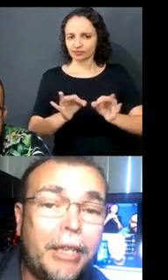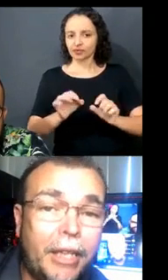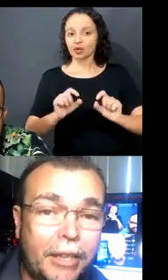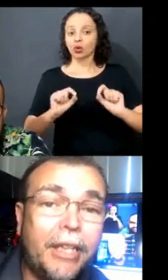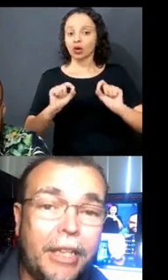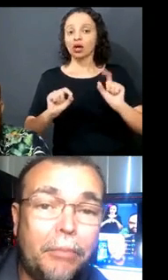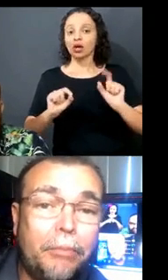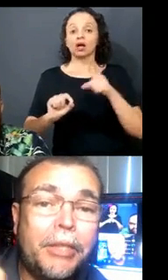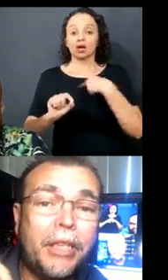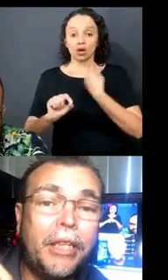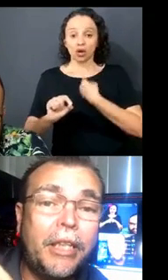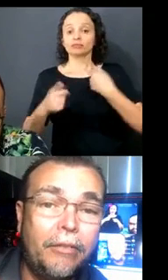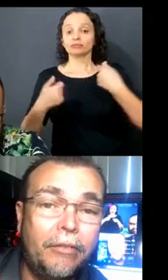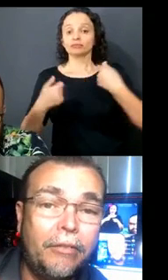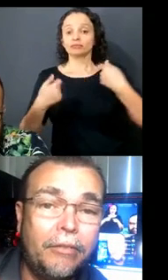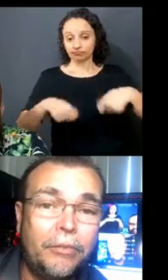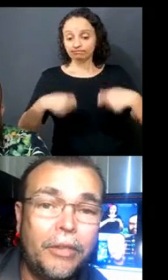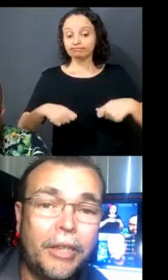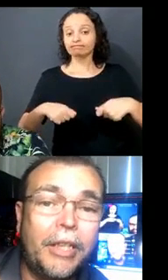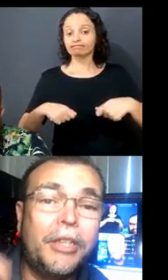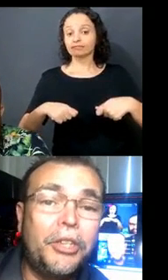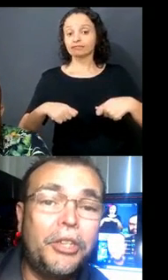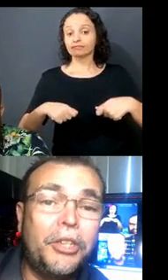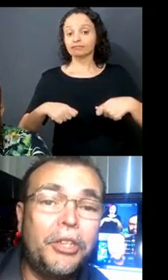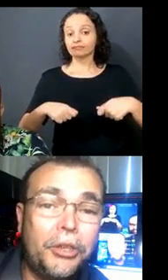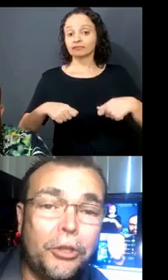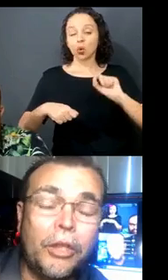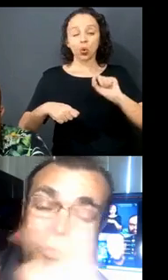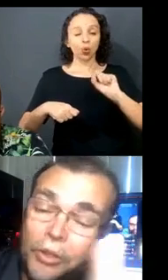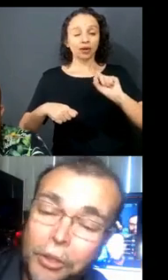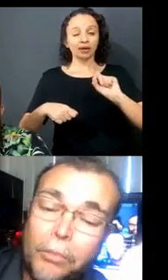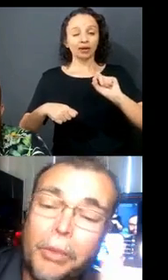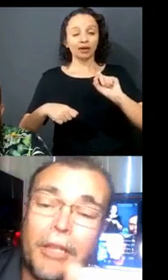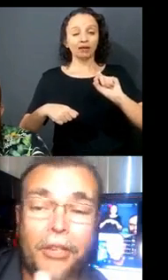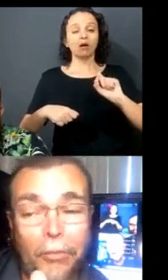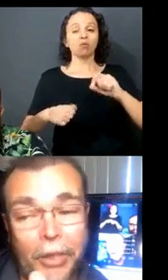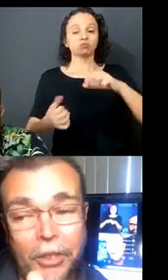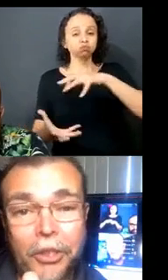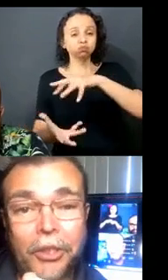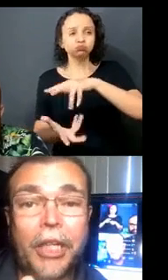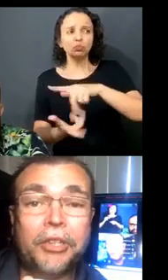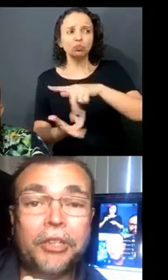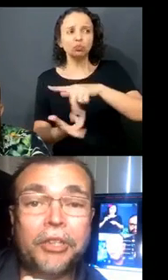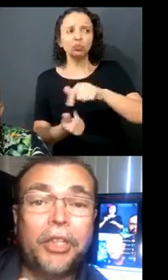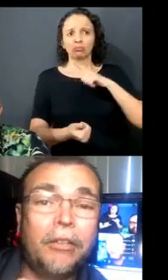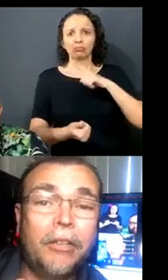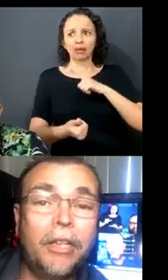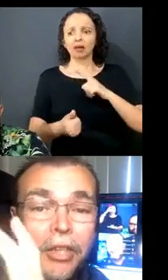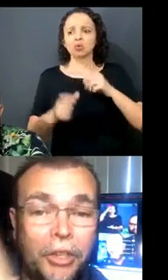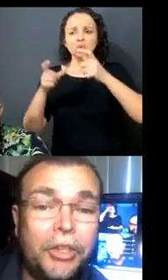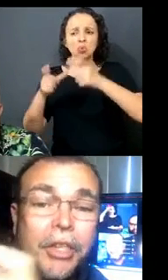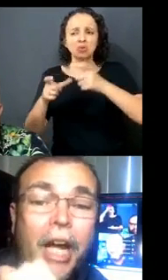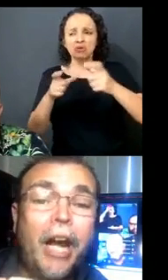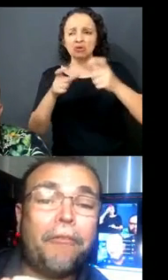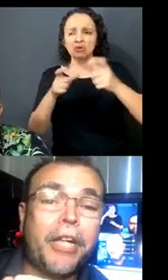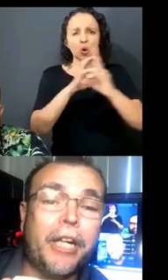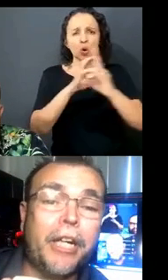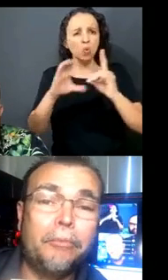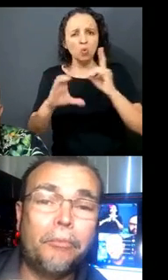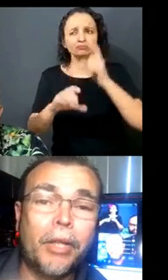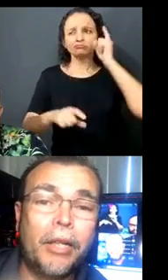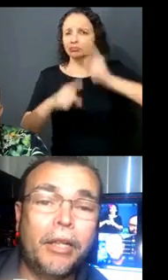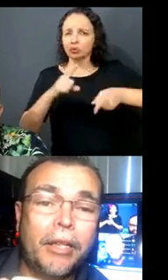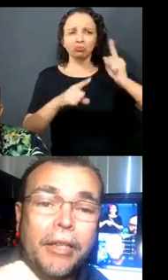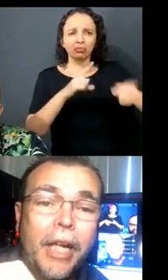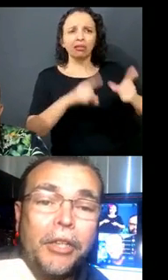que lembrar da igreja perseguida, que existe no mundo, que não existe no Brasil, mas existe na China, existe na